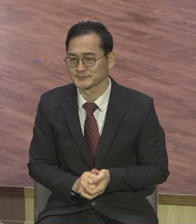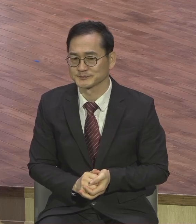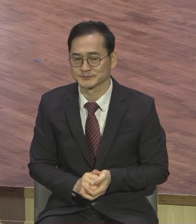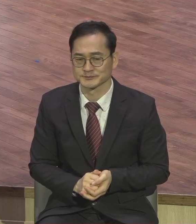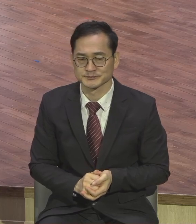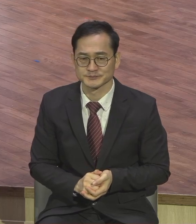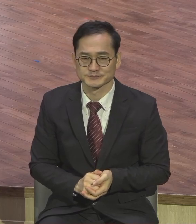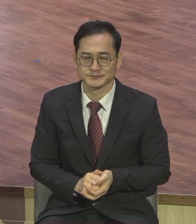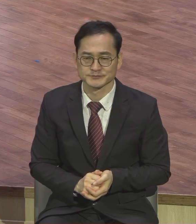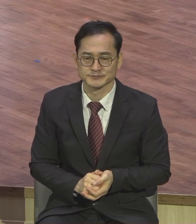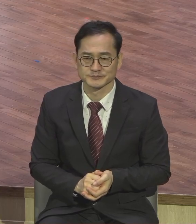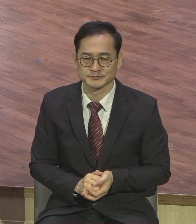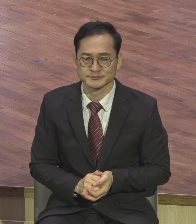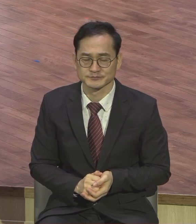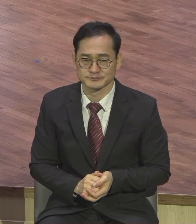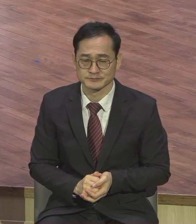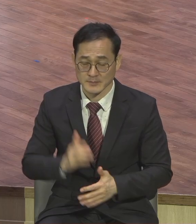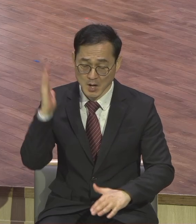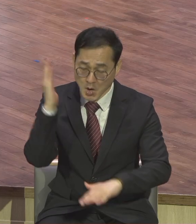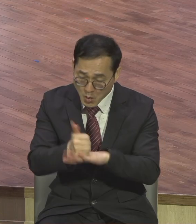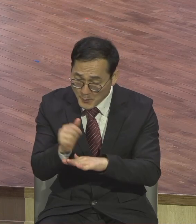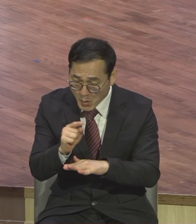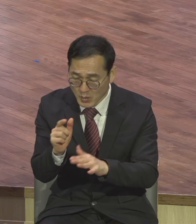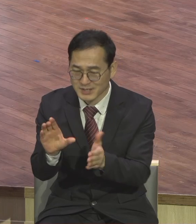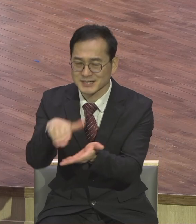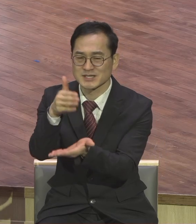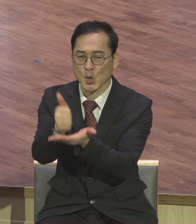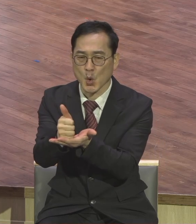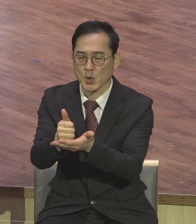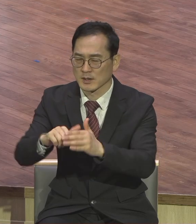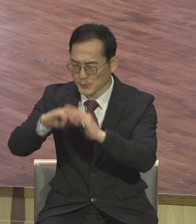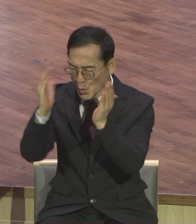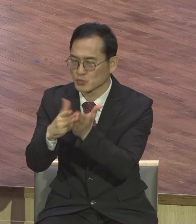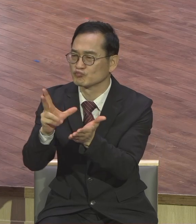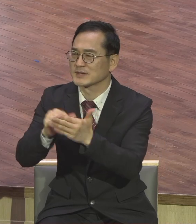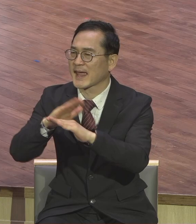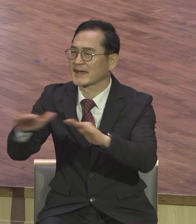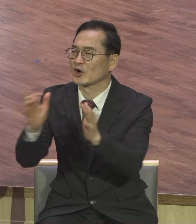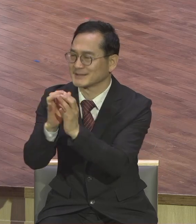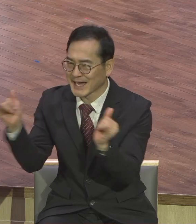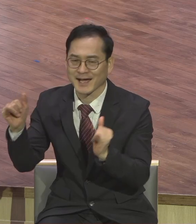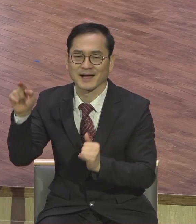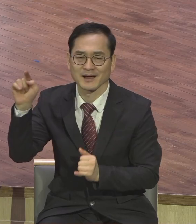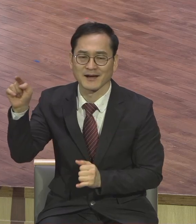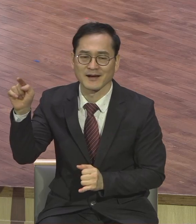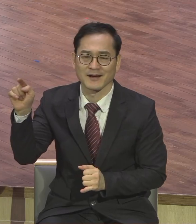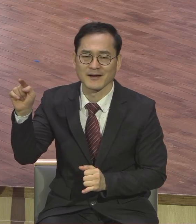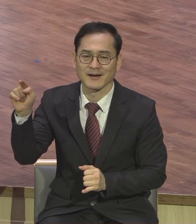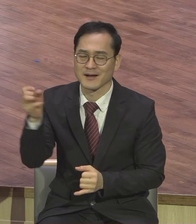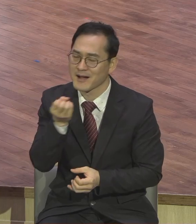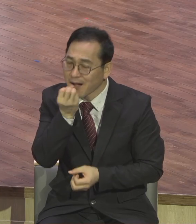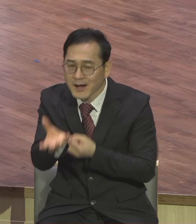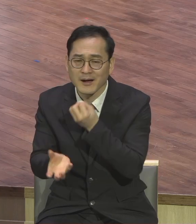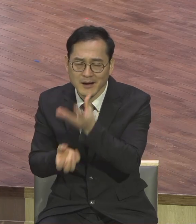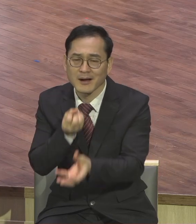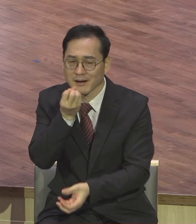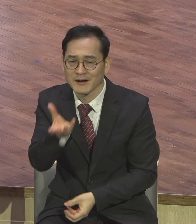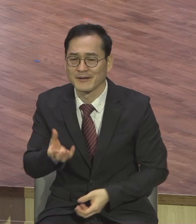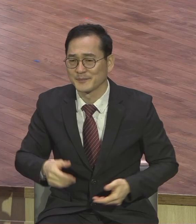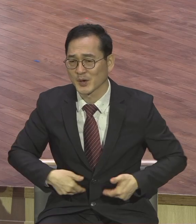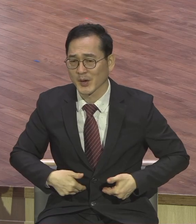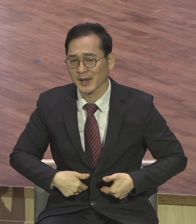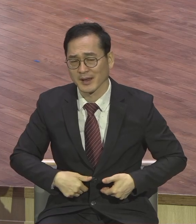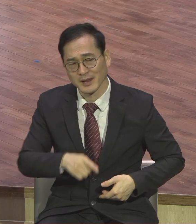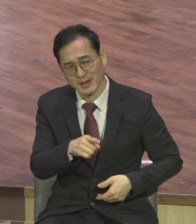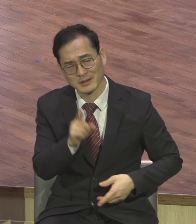결론 내야 돼. 그리스도, 그분은 내 인생의 모든 문제를 해결했기 때문에. 아멘. 그래서요, 뭐